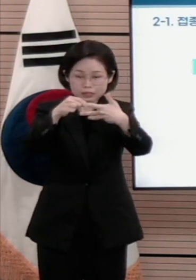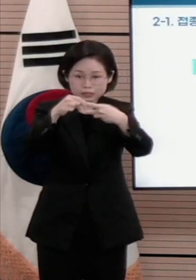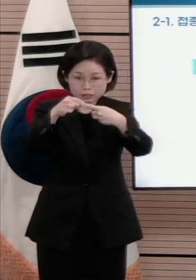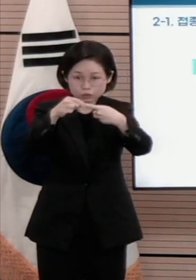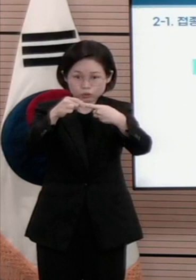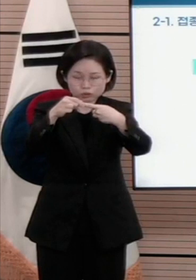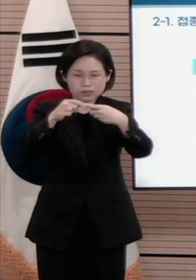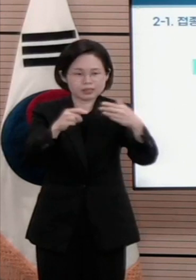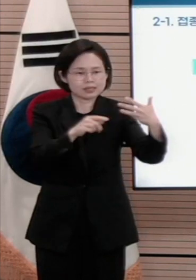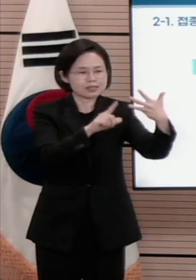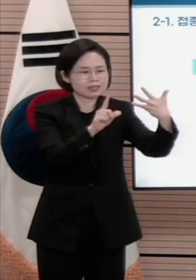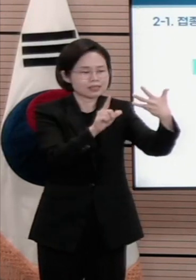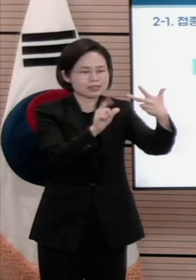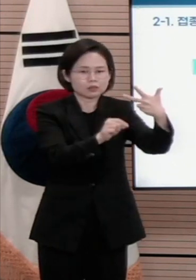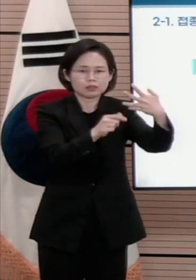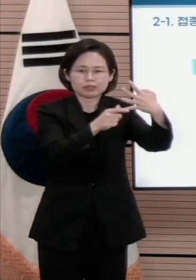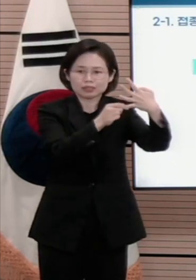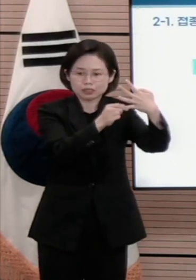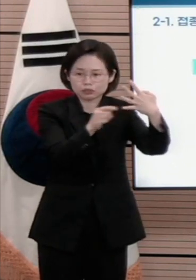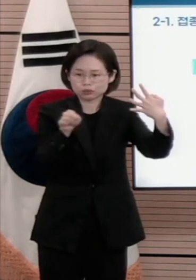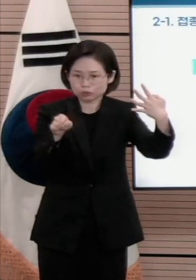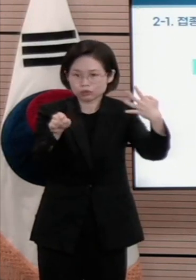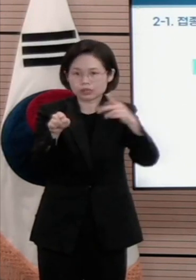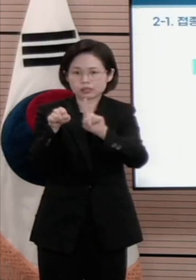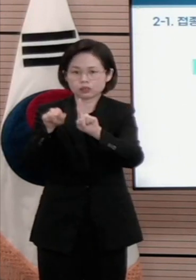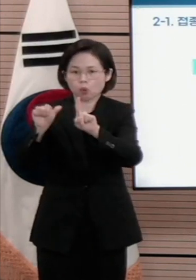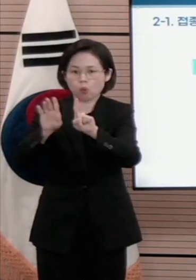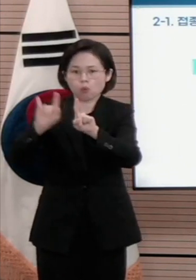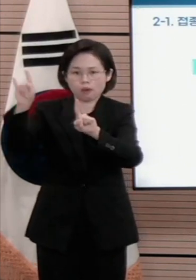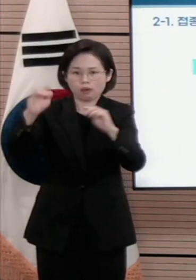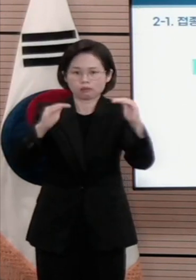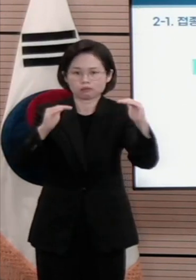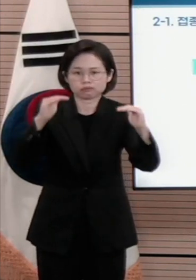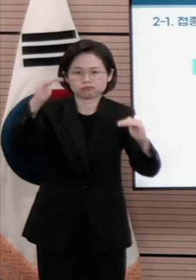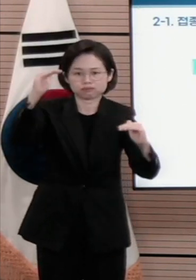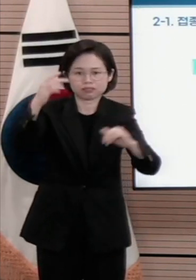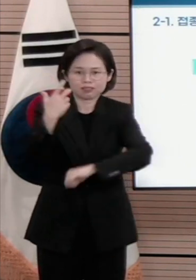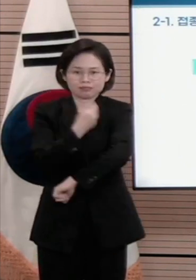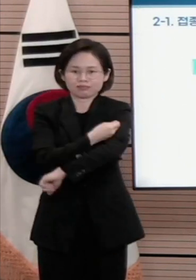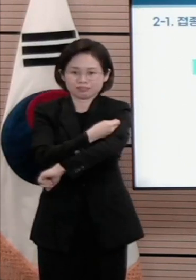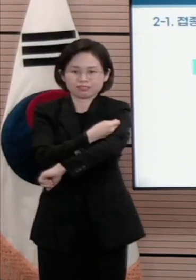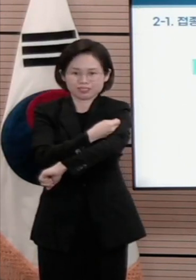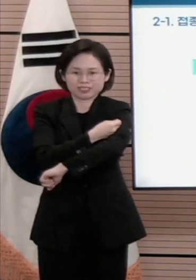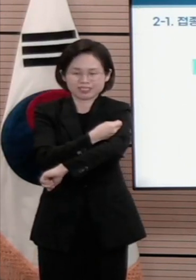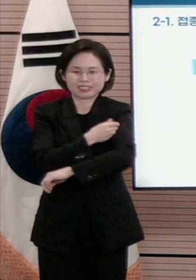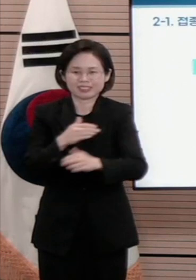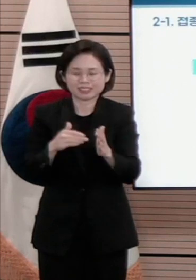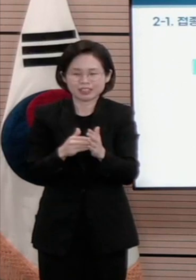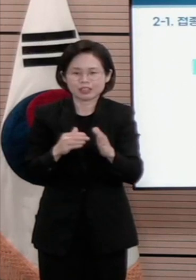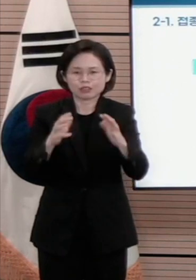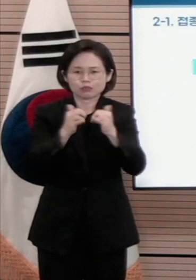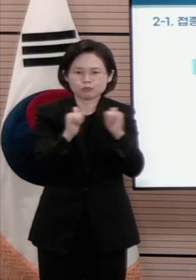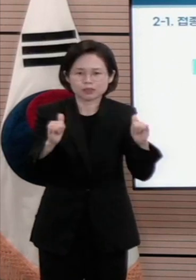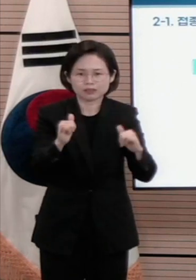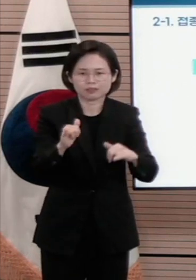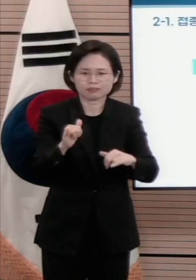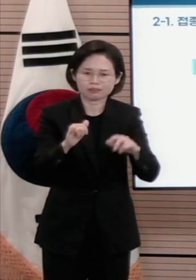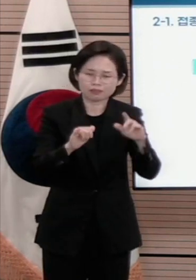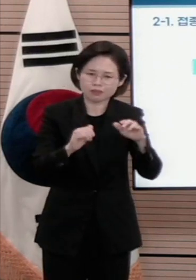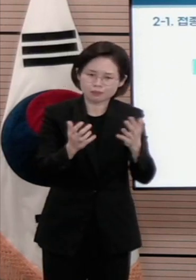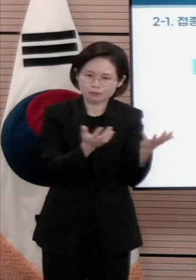비해서 1.5배 정도 증가를 해서 많은 국민들이 이번에 4차 접종